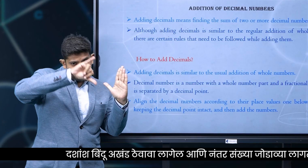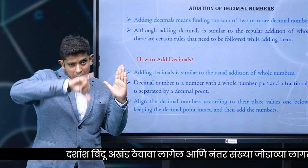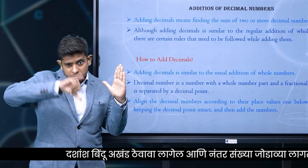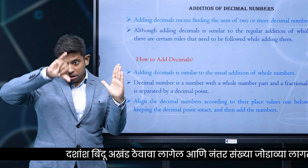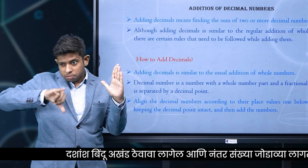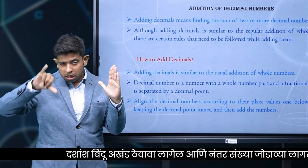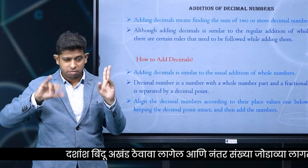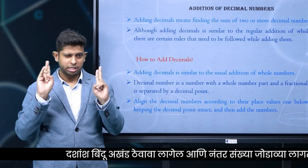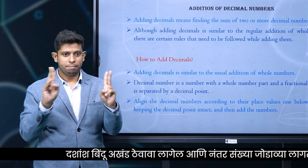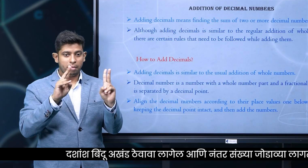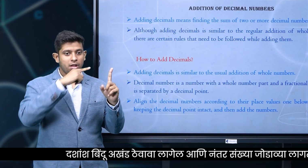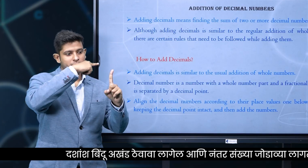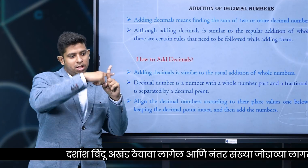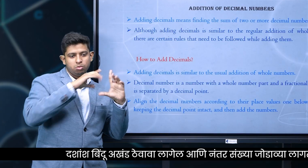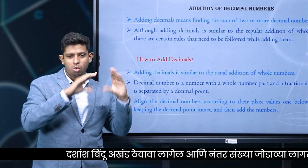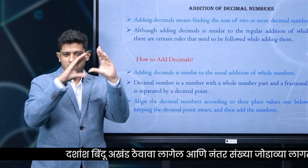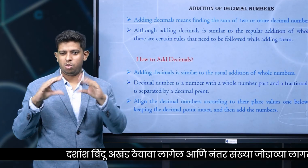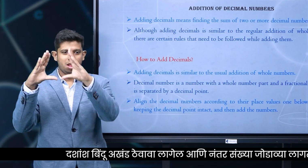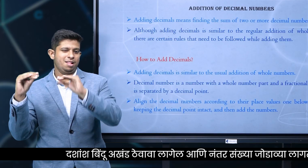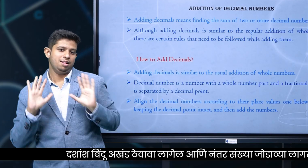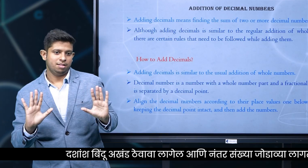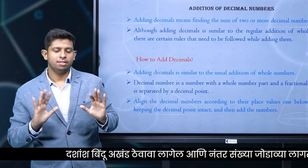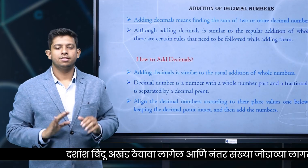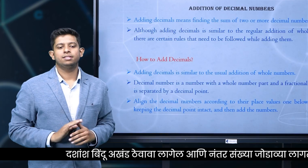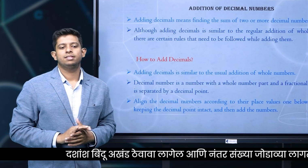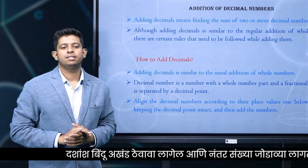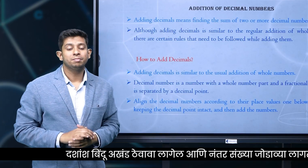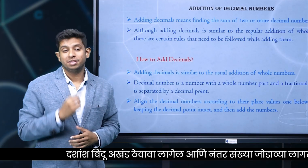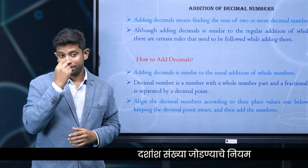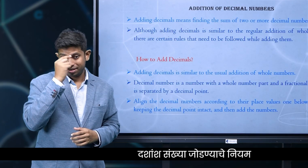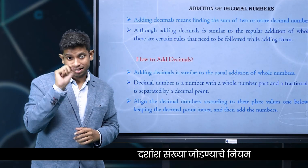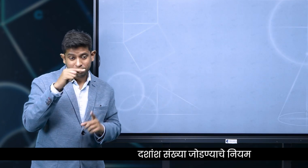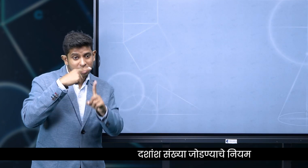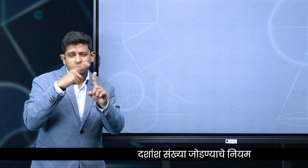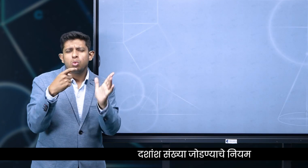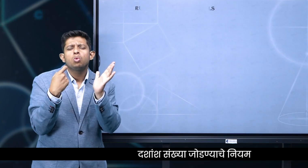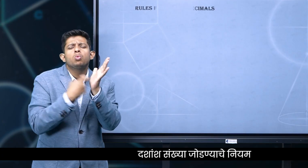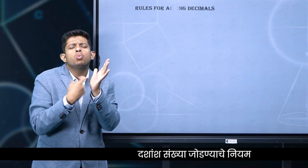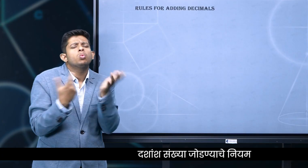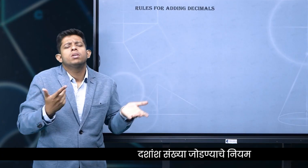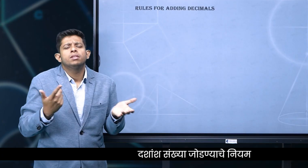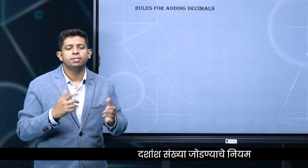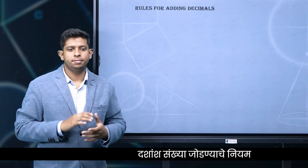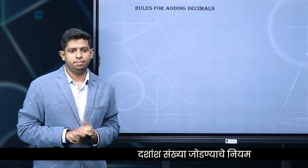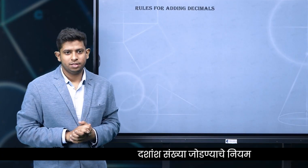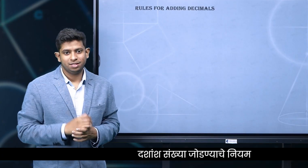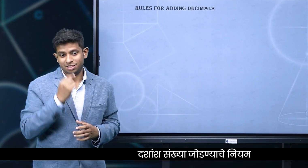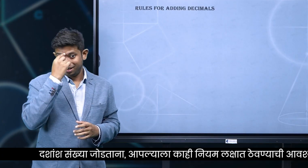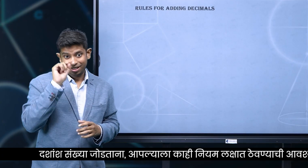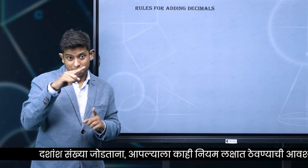बिंदू अखंड ठेवावा लागेल आणि नंतर संख्या जोडाव्या लागतील. दशांश संख्या जोडण्याचे नियम.